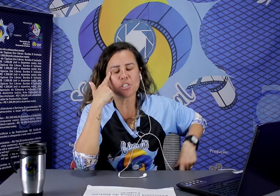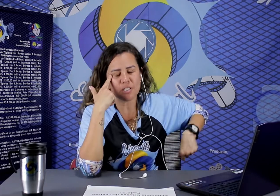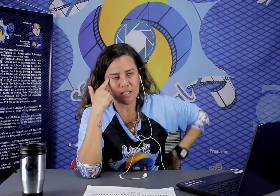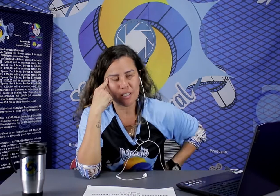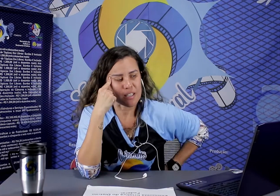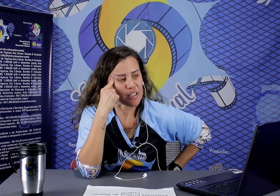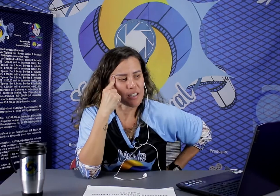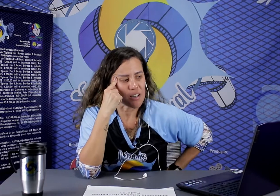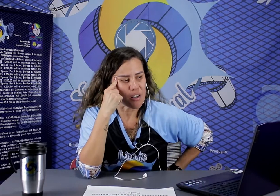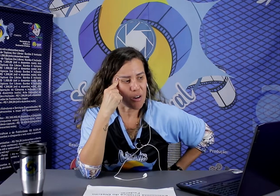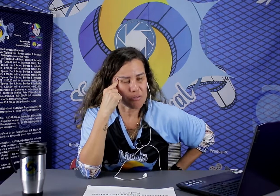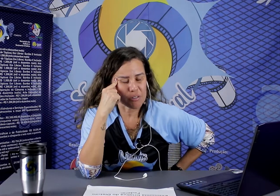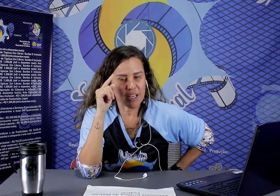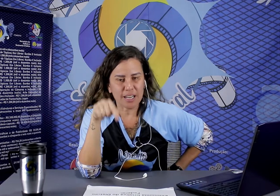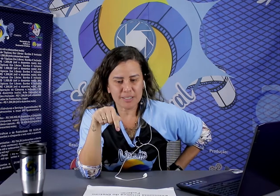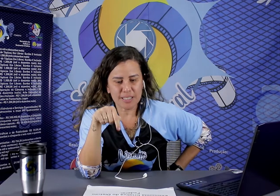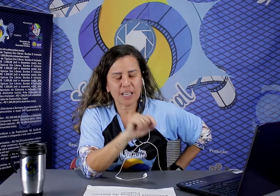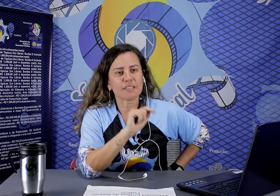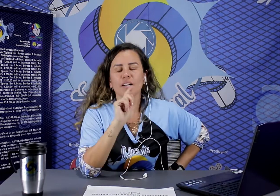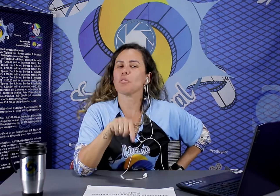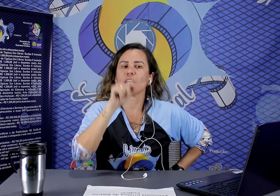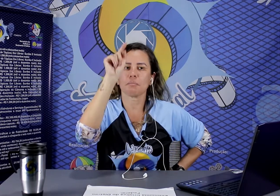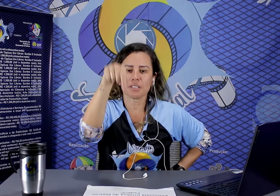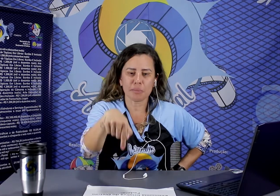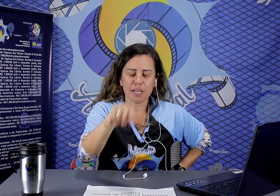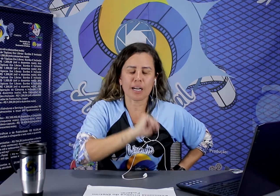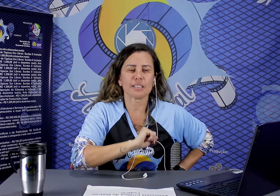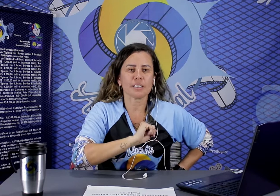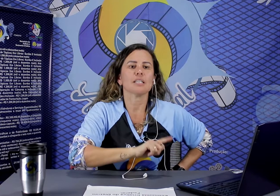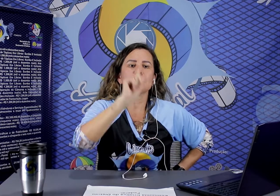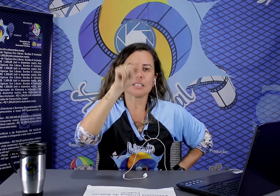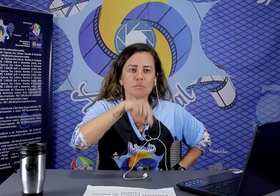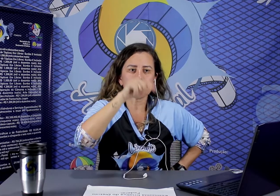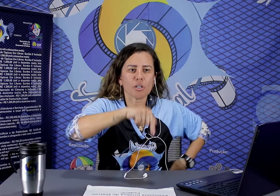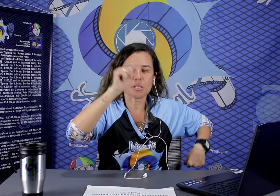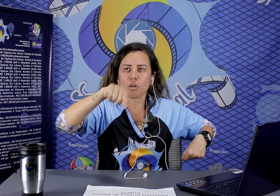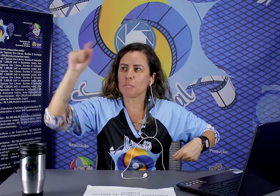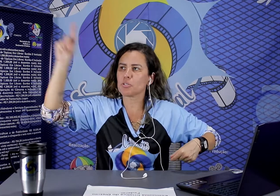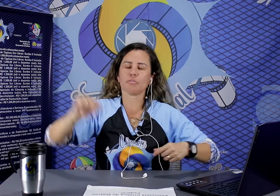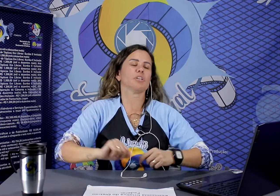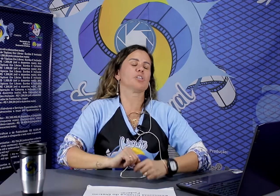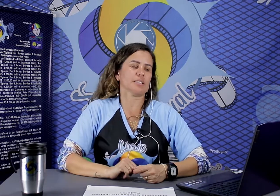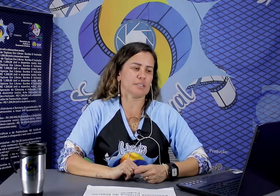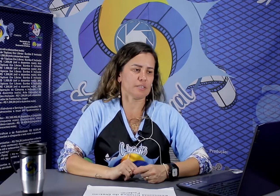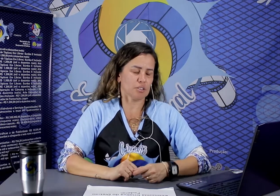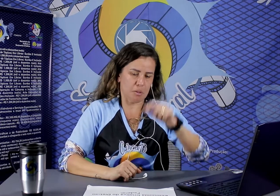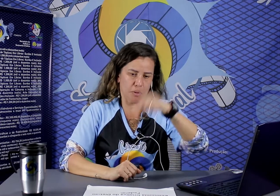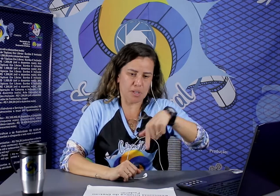disse, ó, filho, vai casar, vai morar na mesma casa, não pode namorar uma pessoa fora de casa, só pode namorar essa